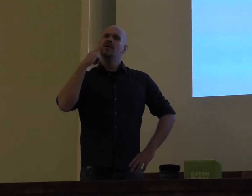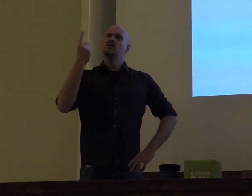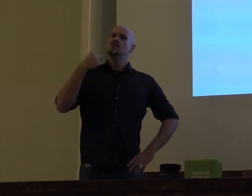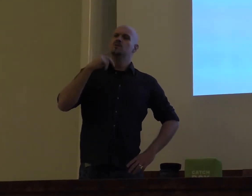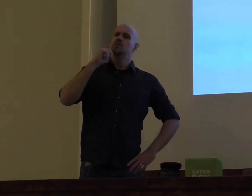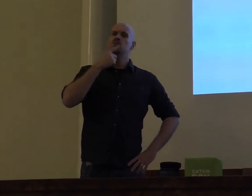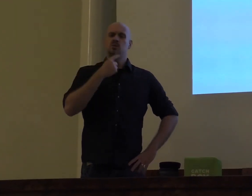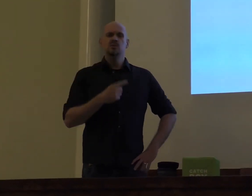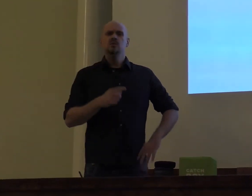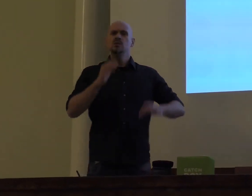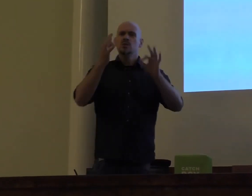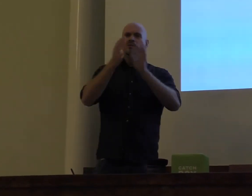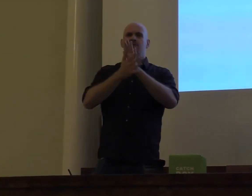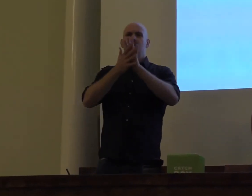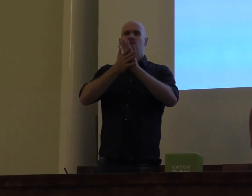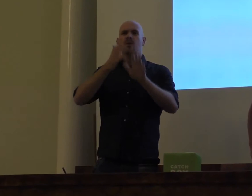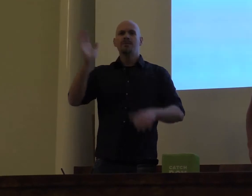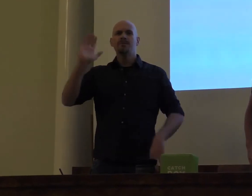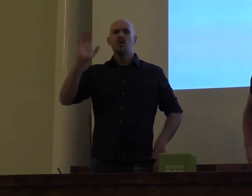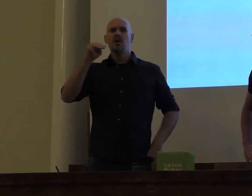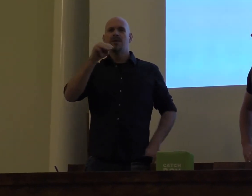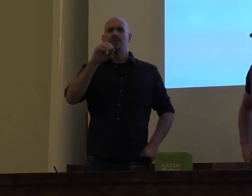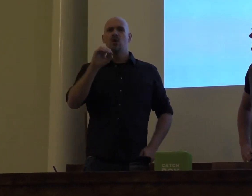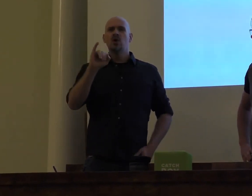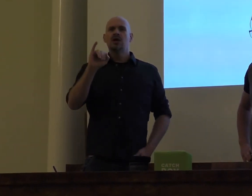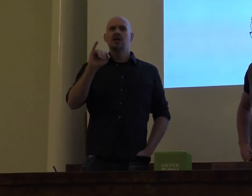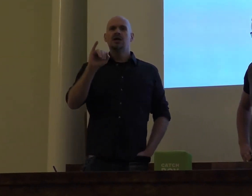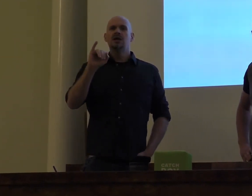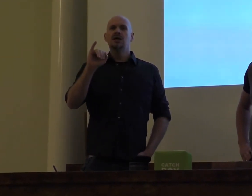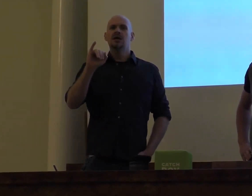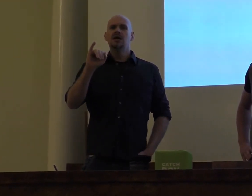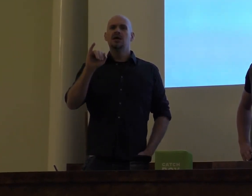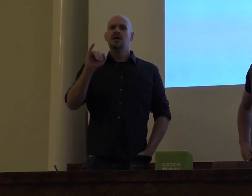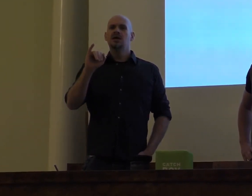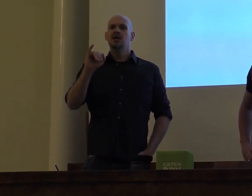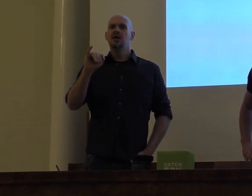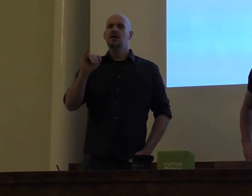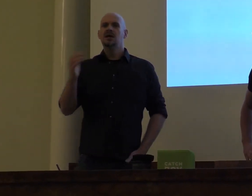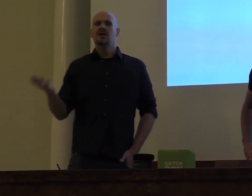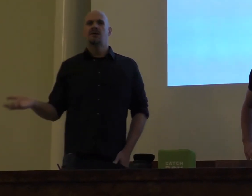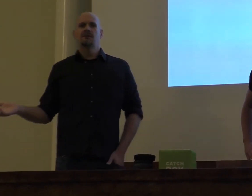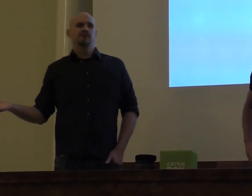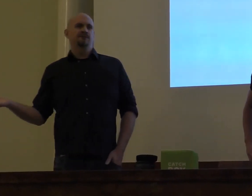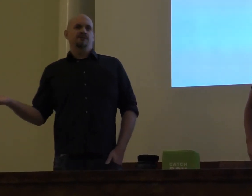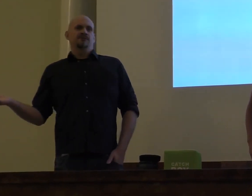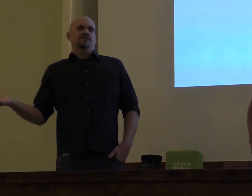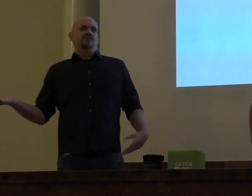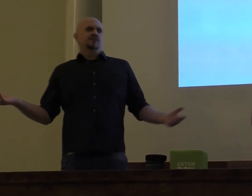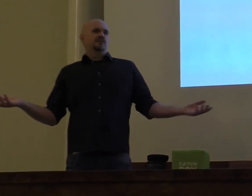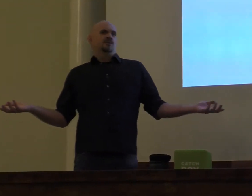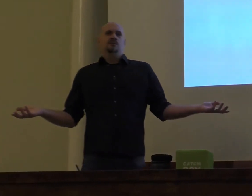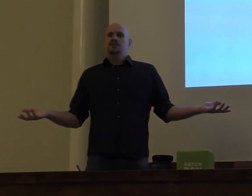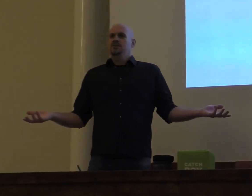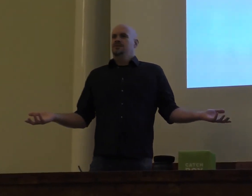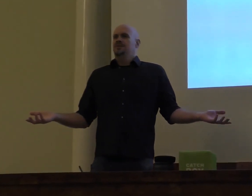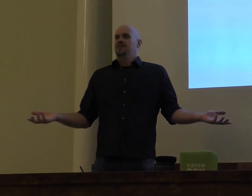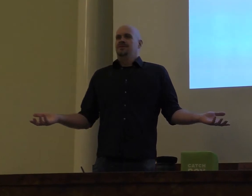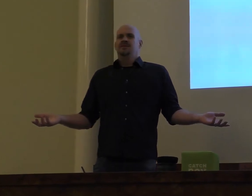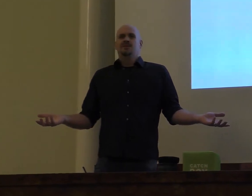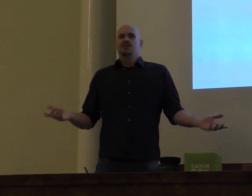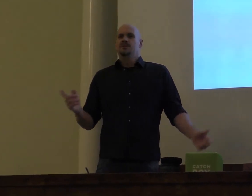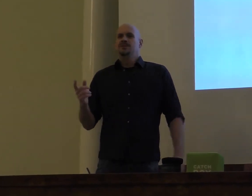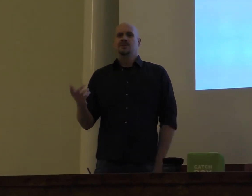Aivan kiva, kun kuulevat aina, niin kyllä sanoin, niin, että mä oon kuullut, että ne aina kysyy mulle, miten viitotaan moi? No hei, miten